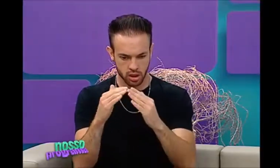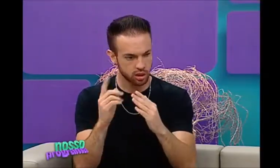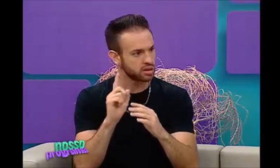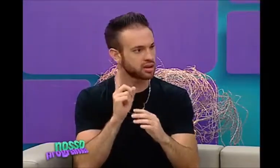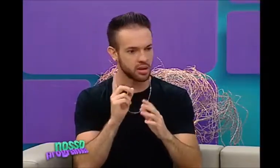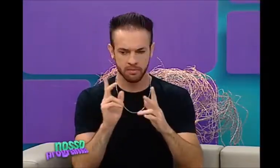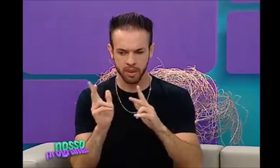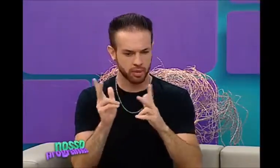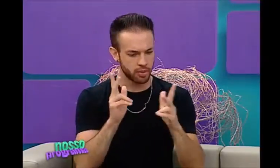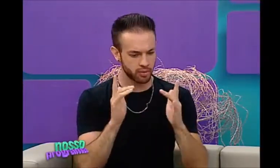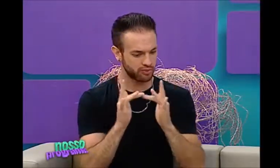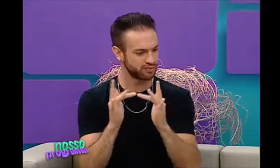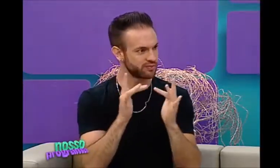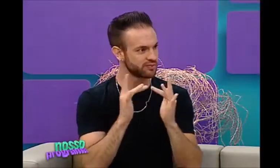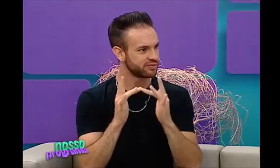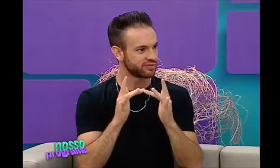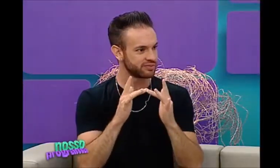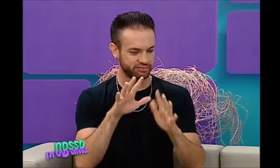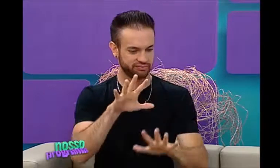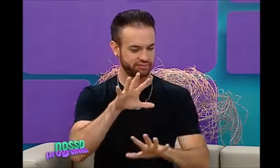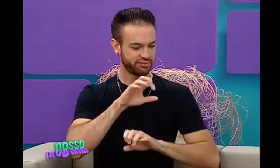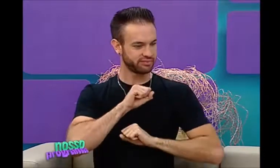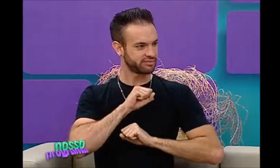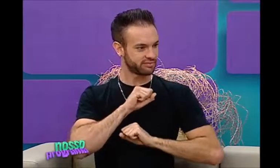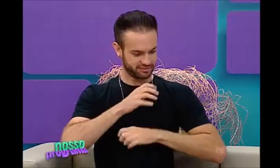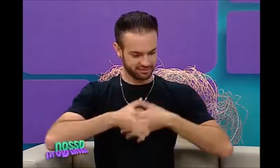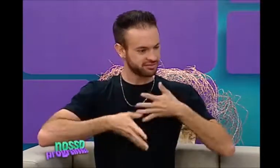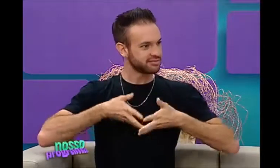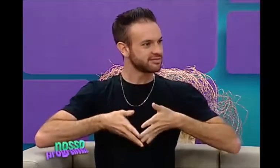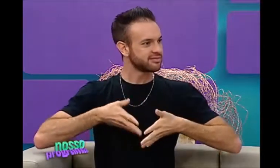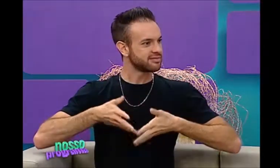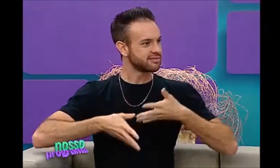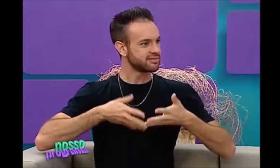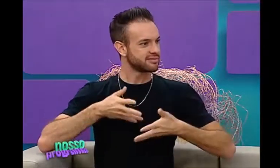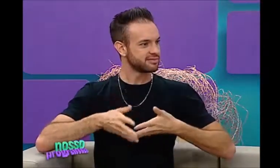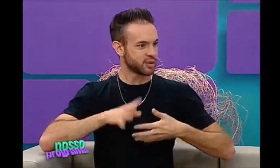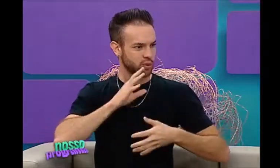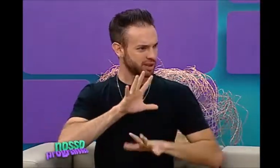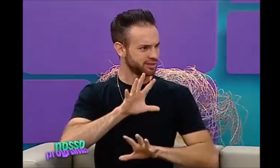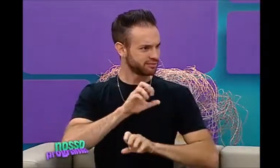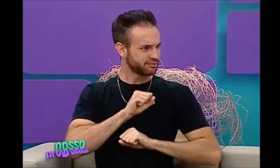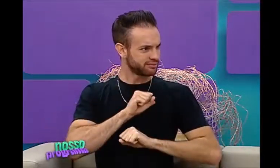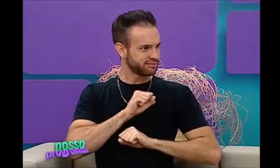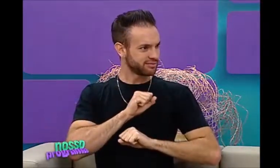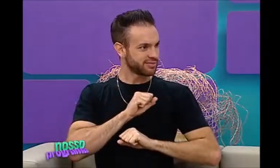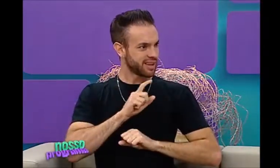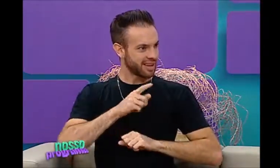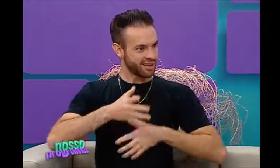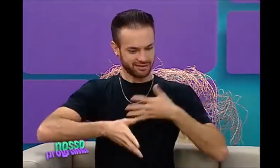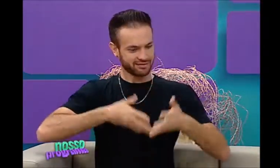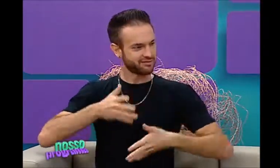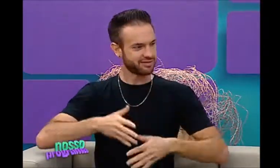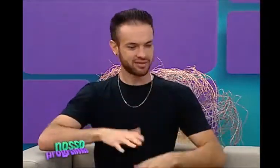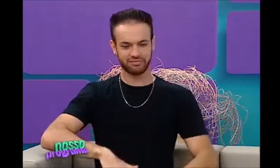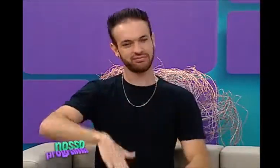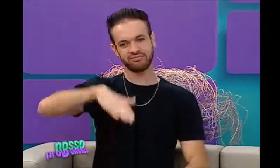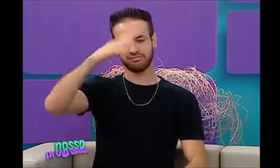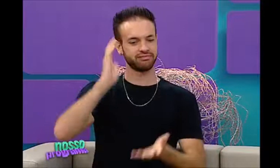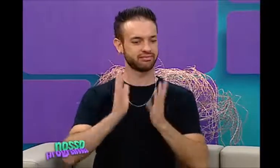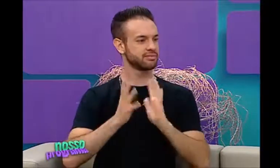Eu aprendi a ensinar casa, sabe? Eu tinha contato só com a minha família, que era ouvinte. E aí,